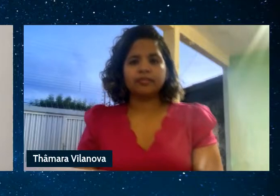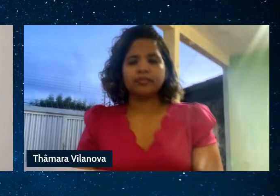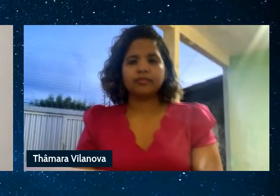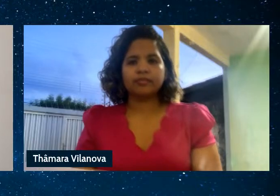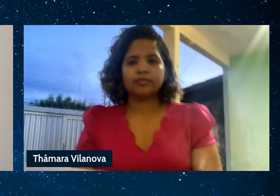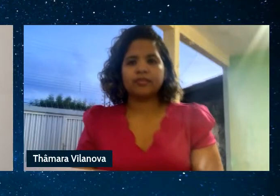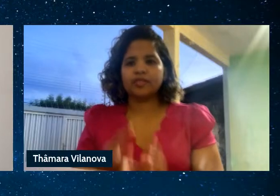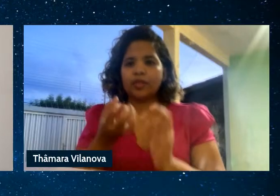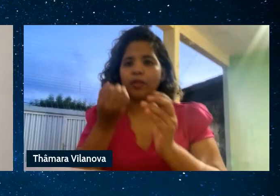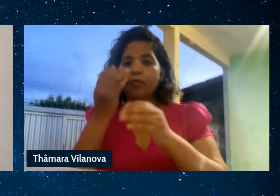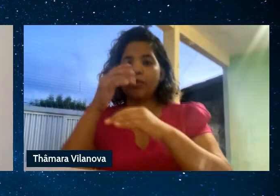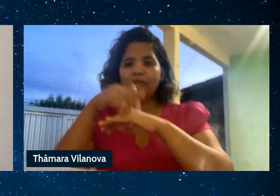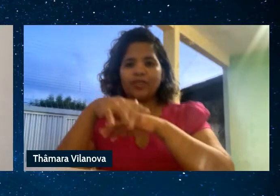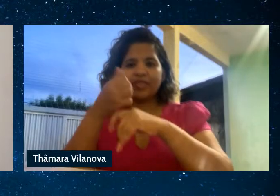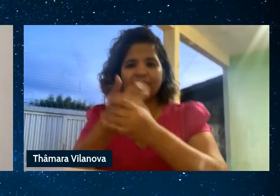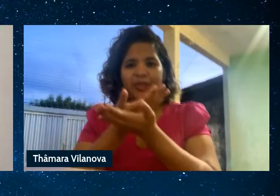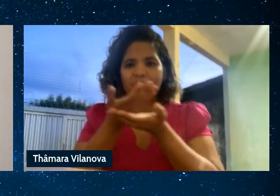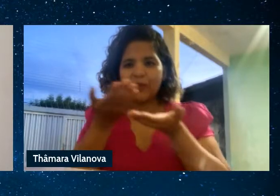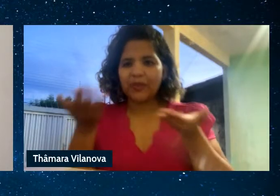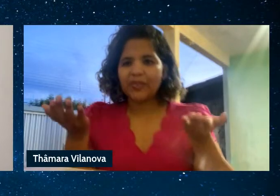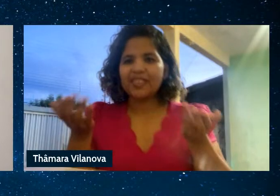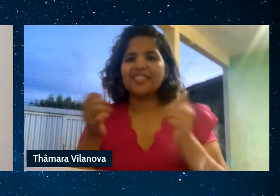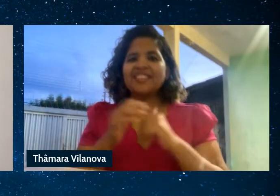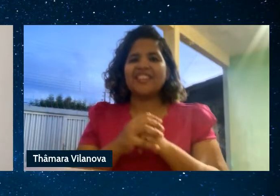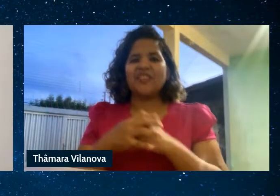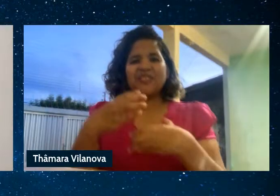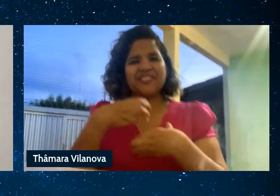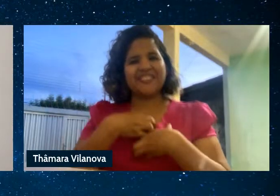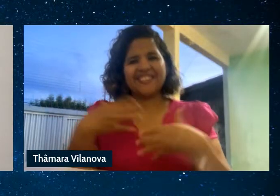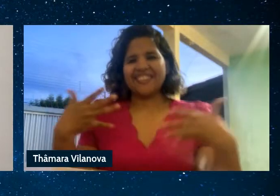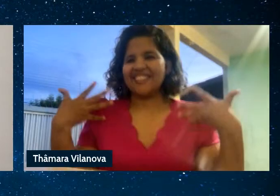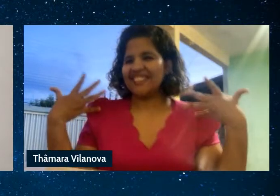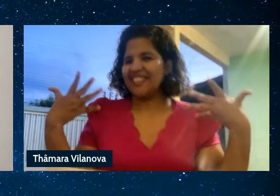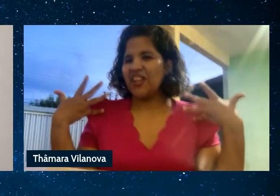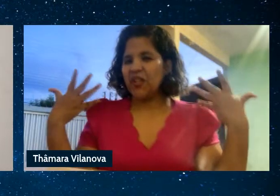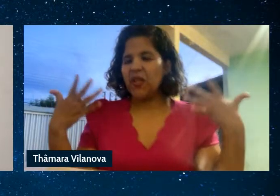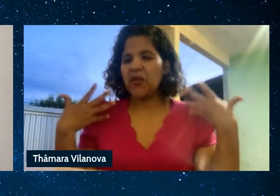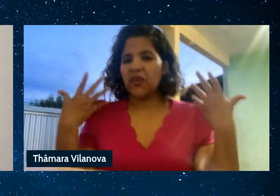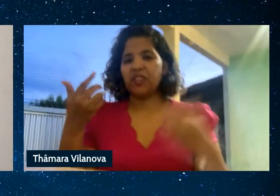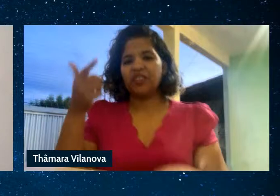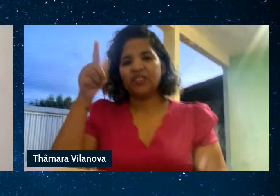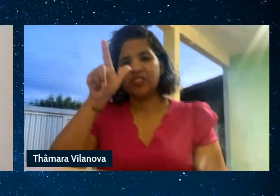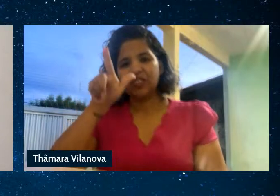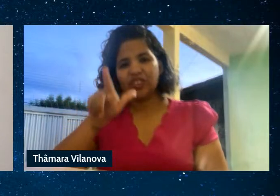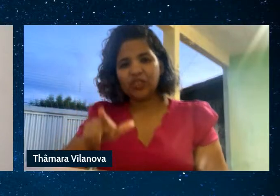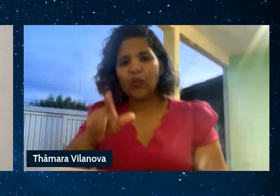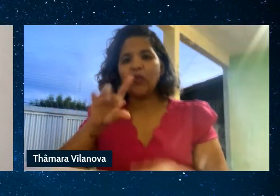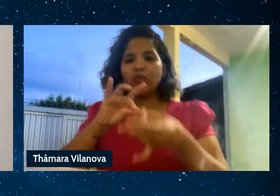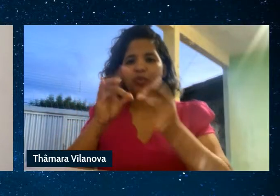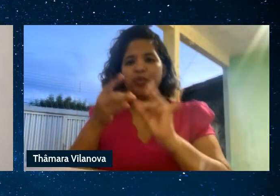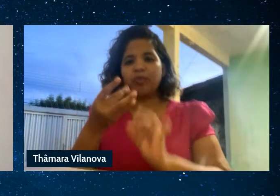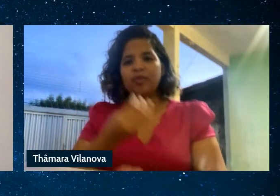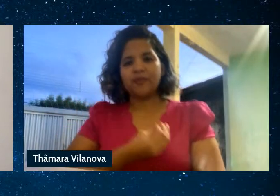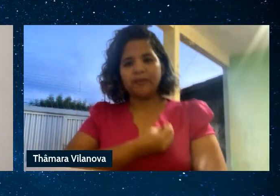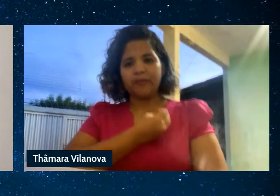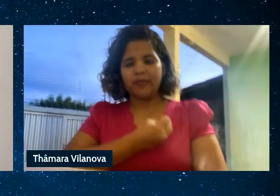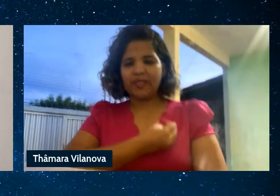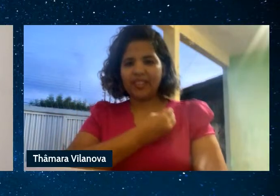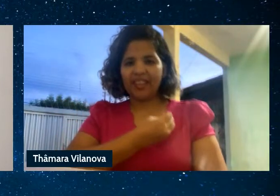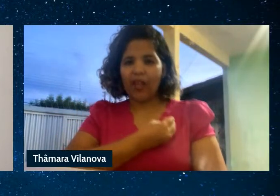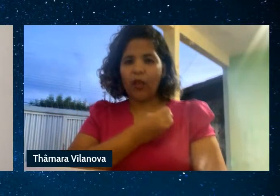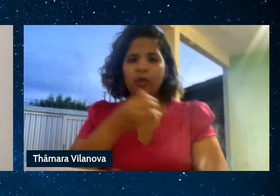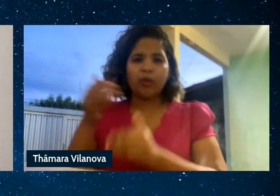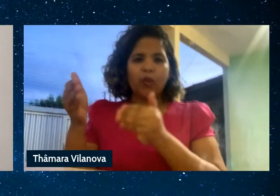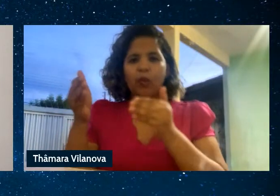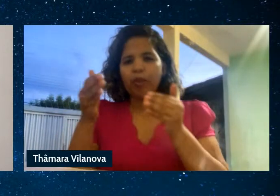Boa noite a todos uma alegria mais uma vez em mais um prece pela vida momento